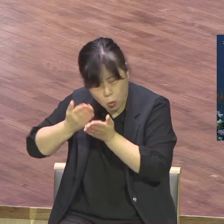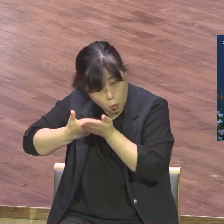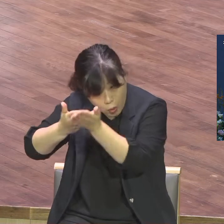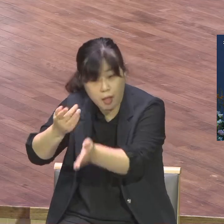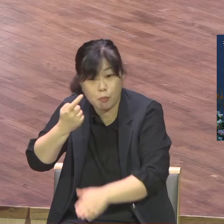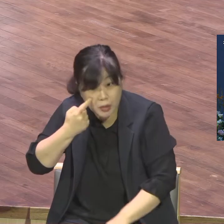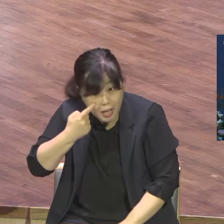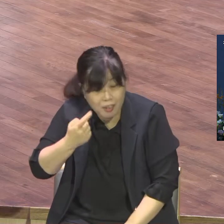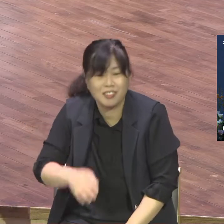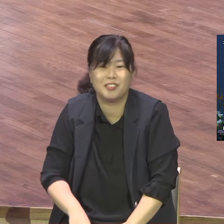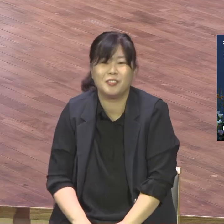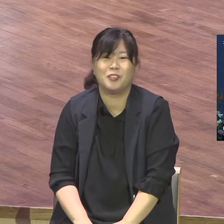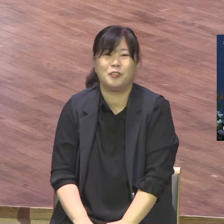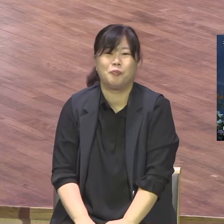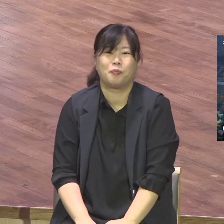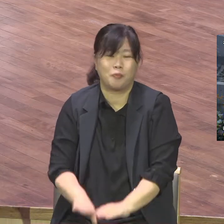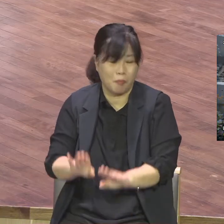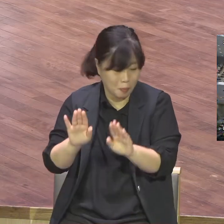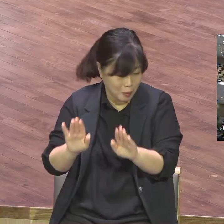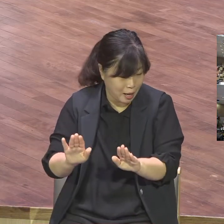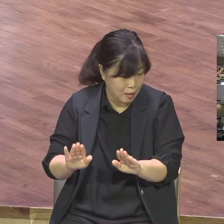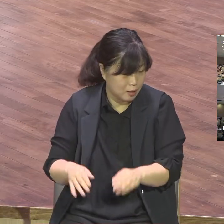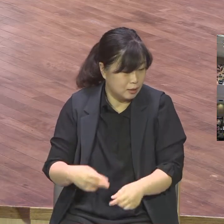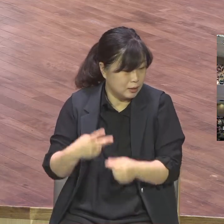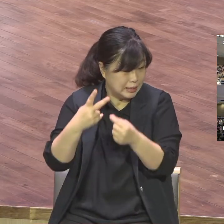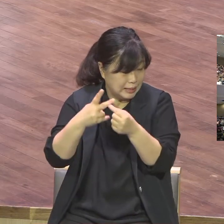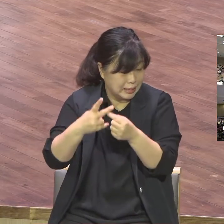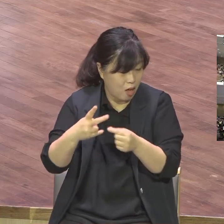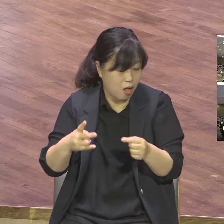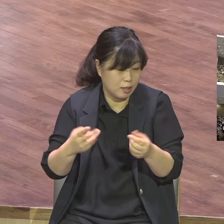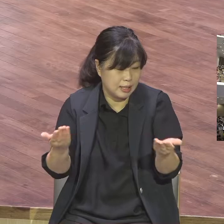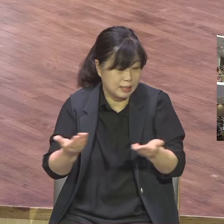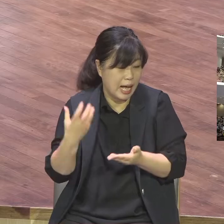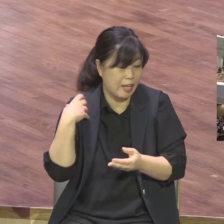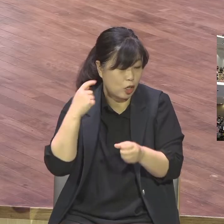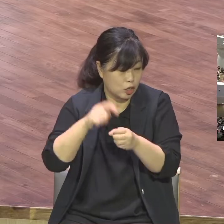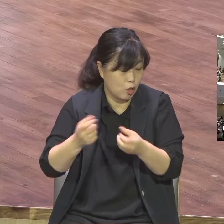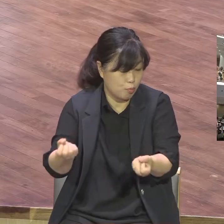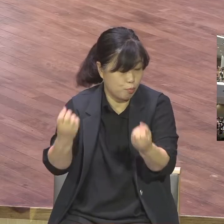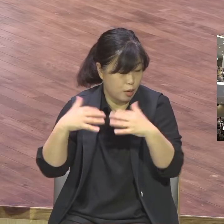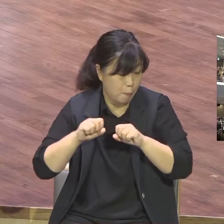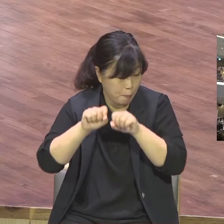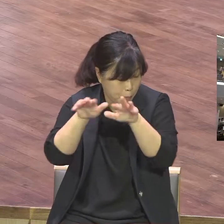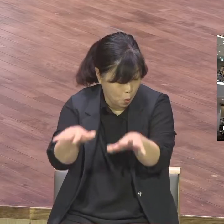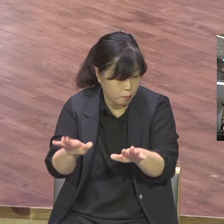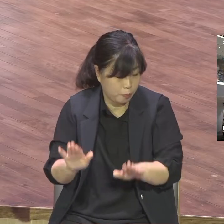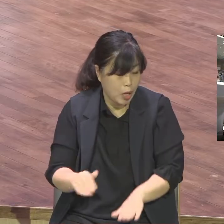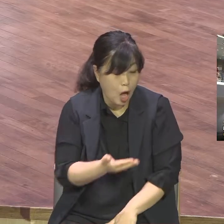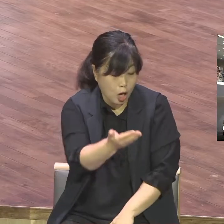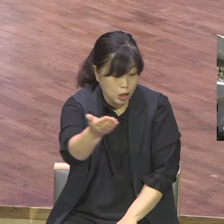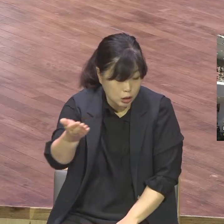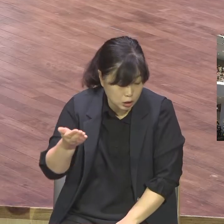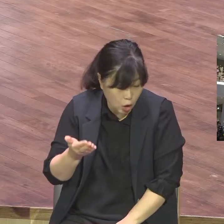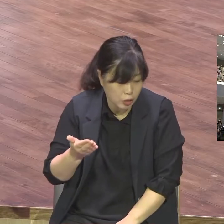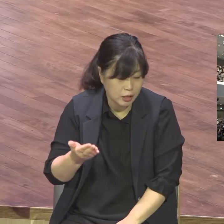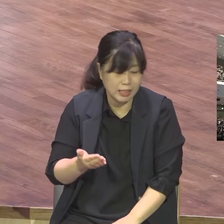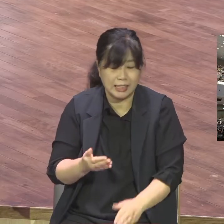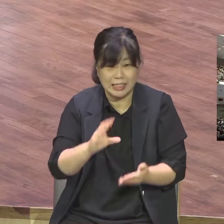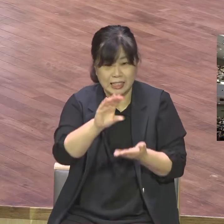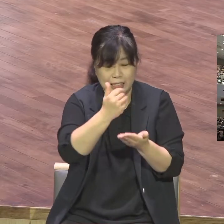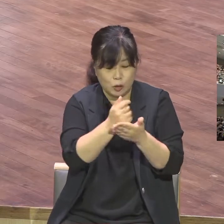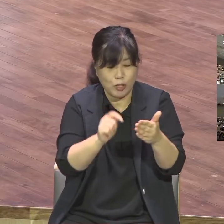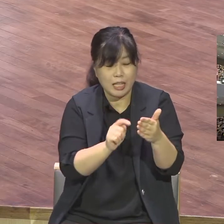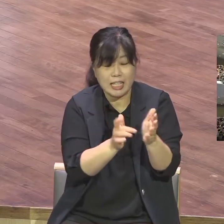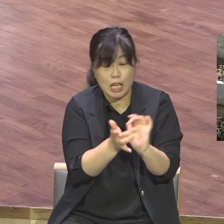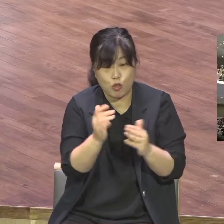플랫폼입니다. 3절 봅니다. 너희는 그리스도 예수 안에서 나의 동역자들인 브리시가와 아굴라에게 문하라. 그들은